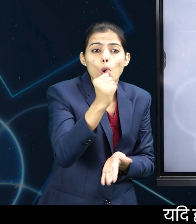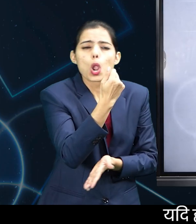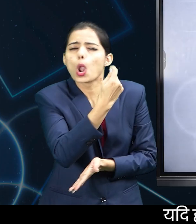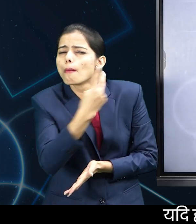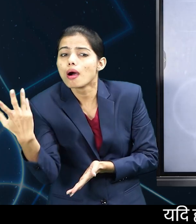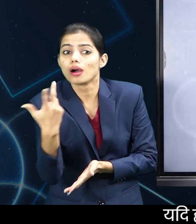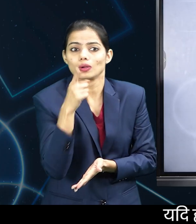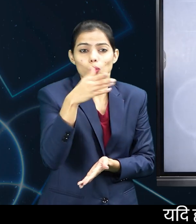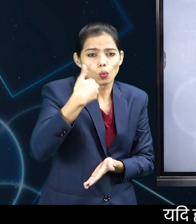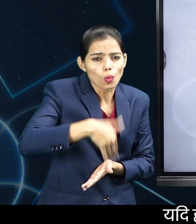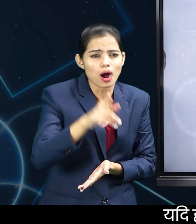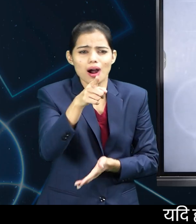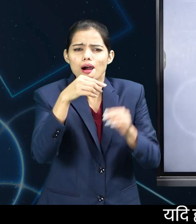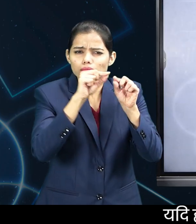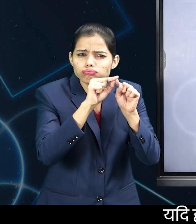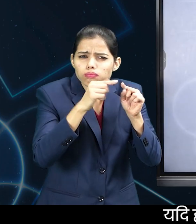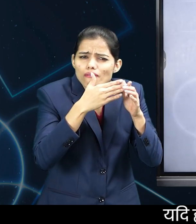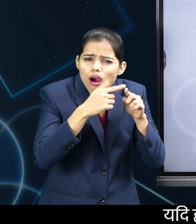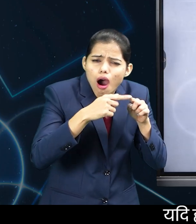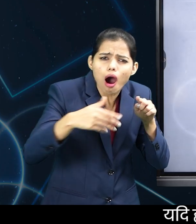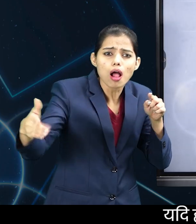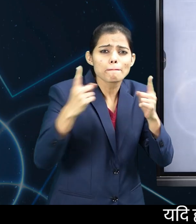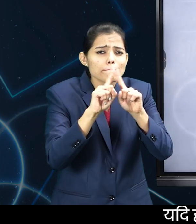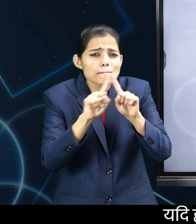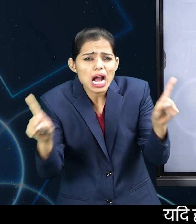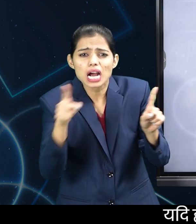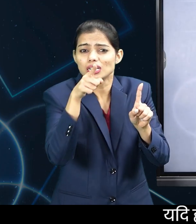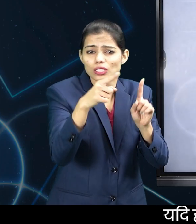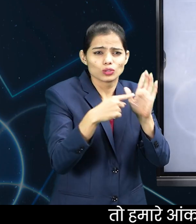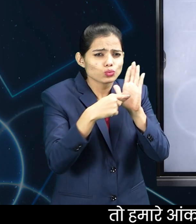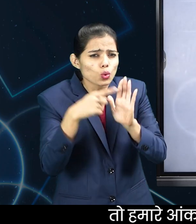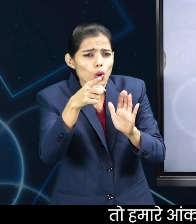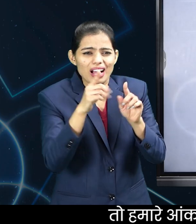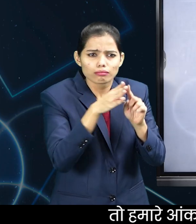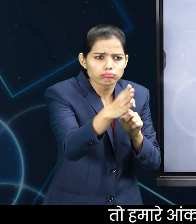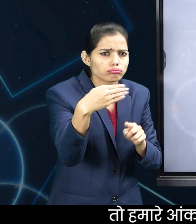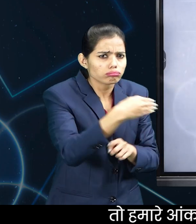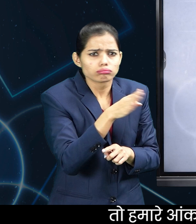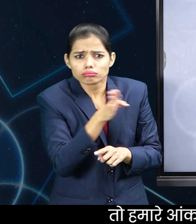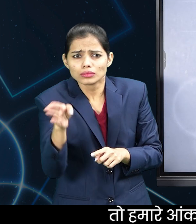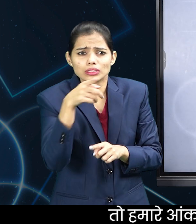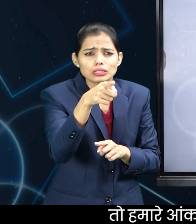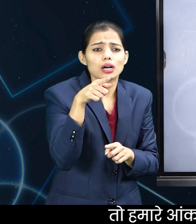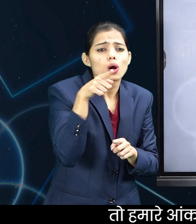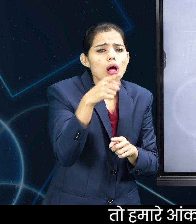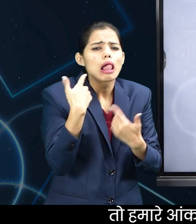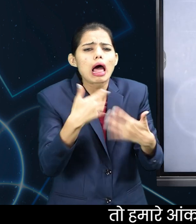यदि हम एक इकाई को 2 इकाई तय करते हैं तो हमारे अंकड़े बड़े होंगे,